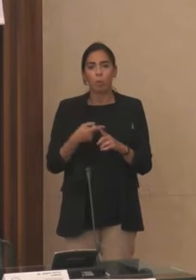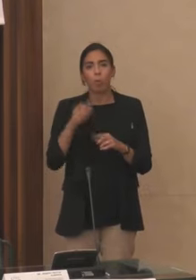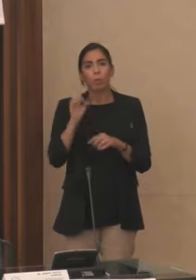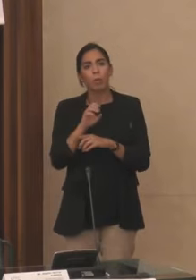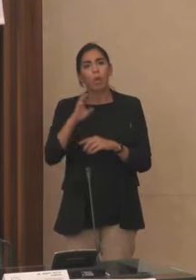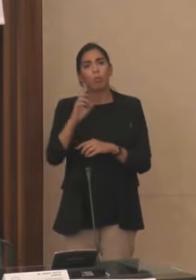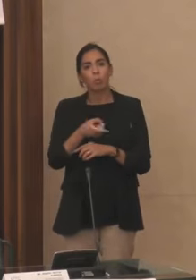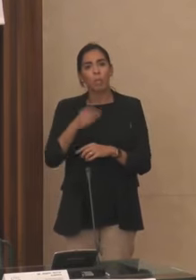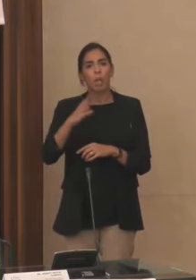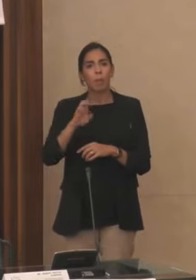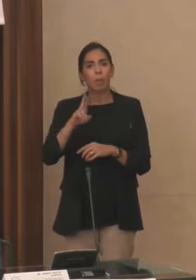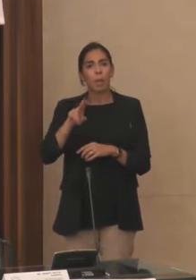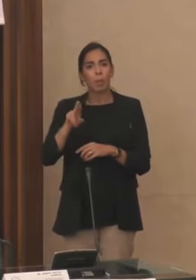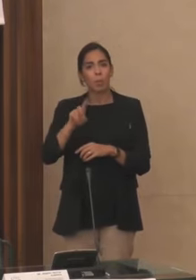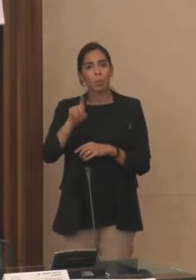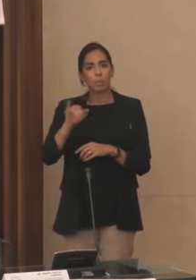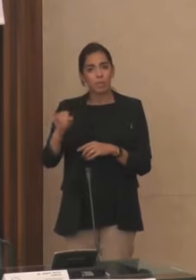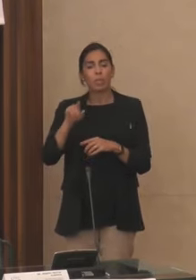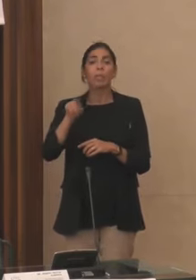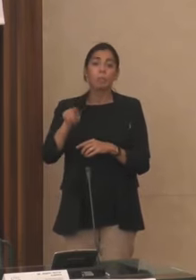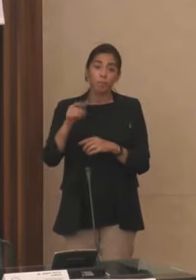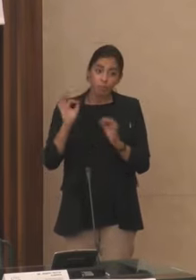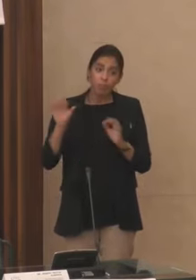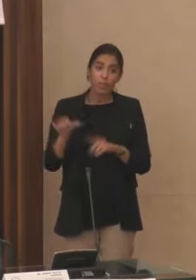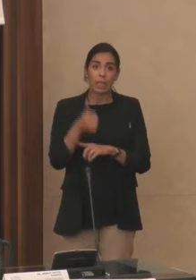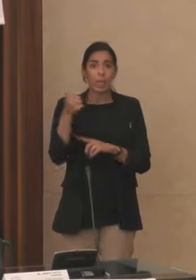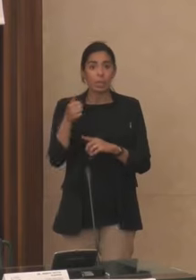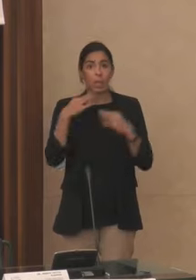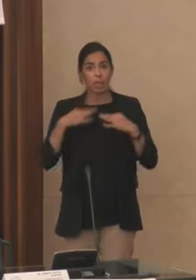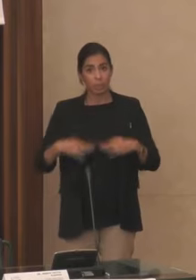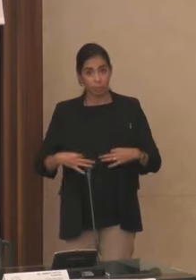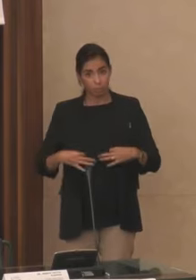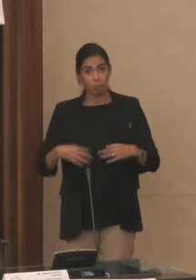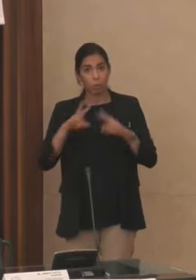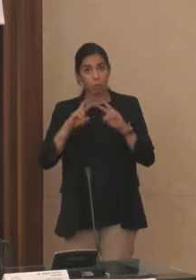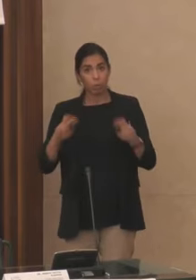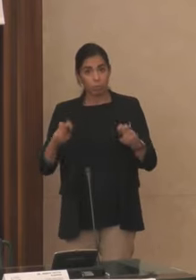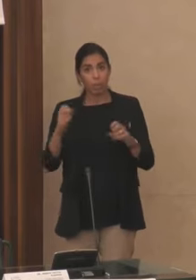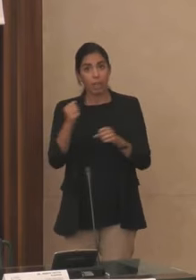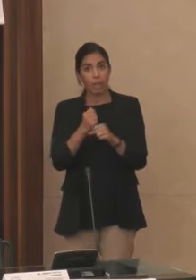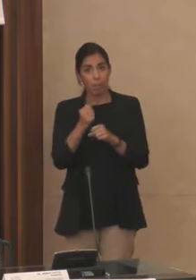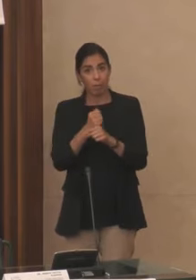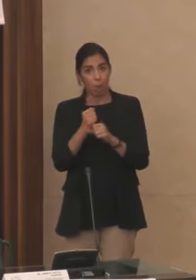direttore dell'Istituto di Ricerche Farmacologiche Mario Negri IRCS,